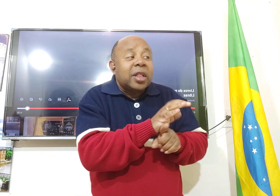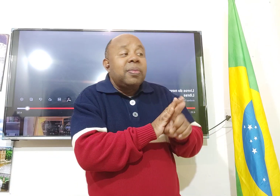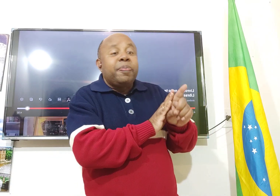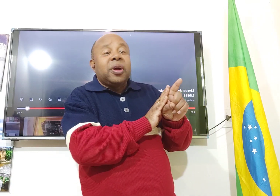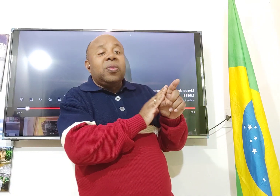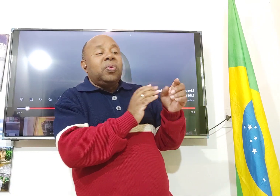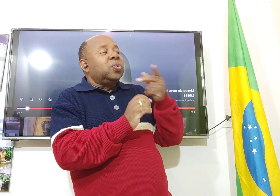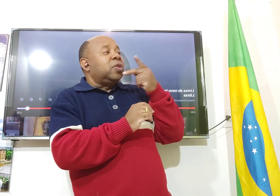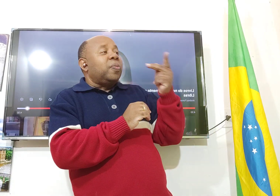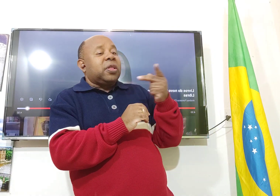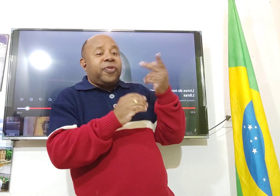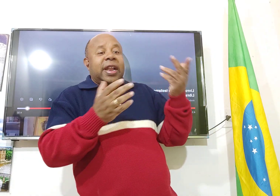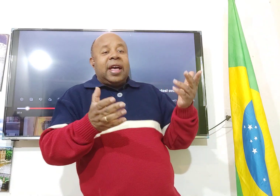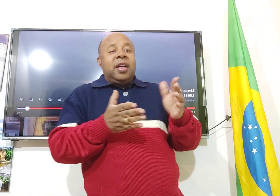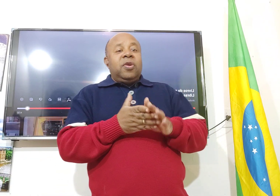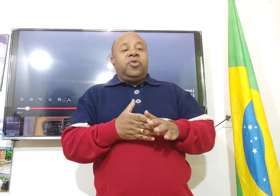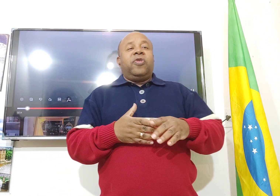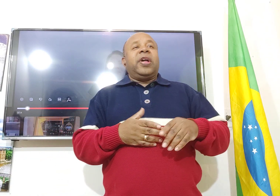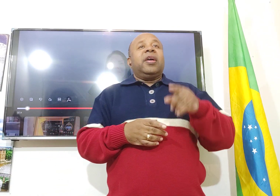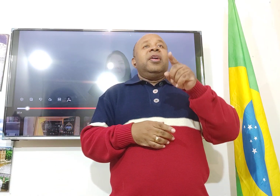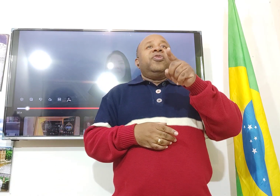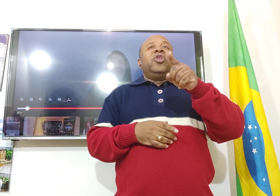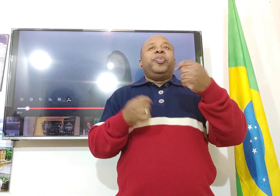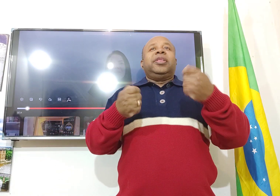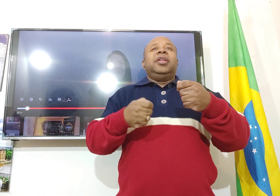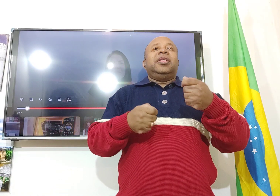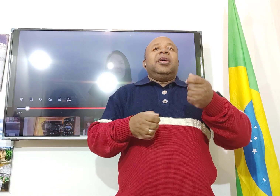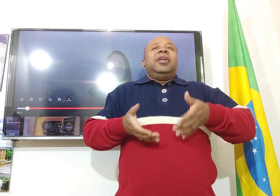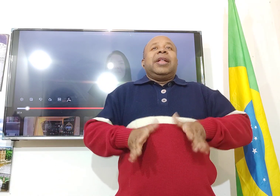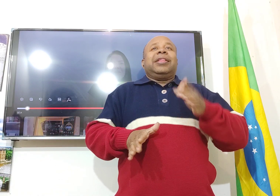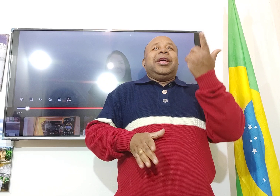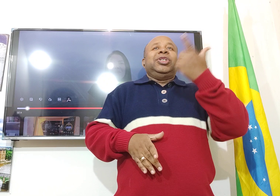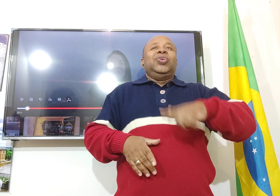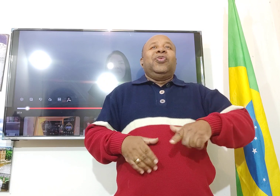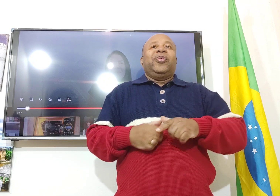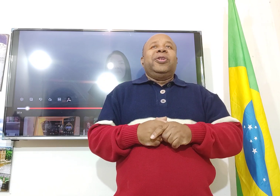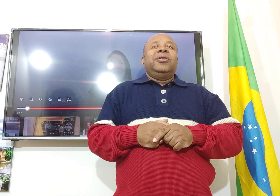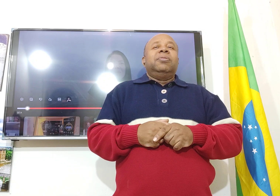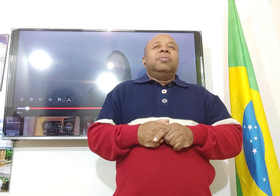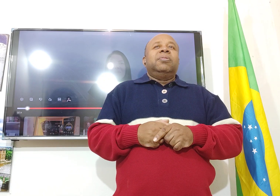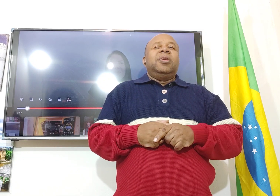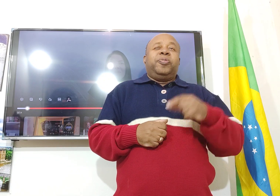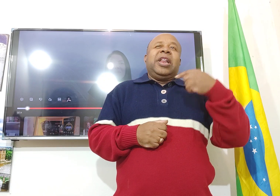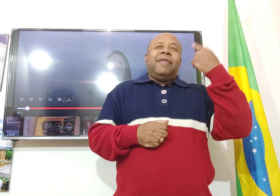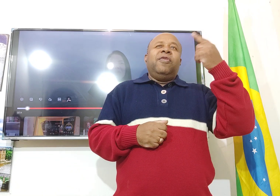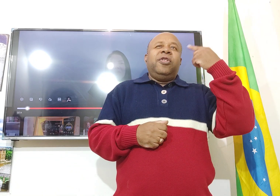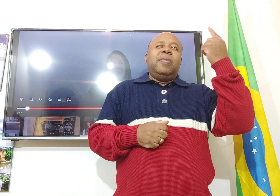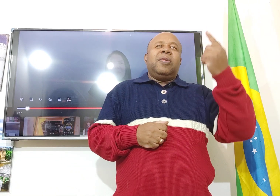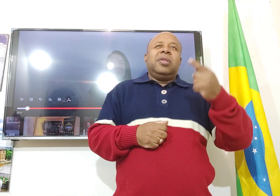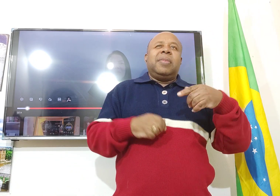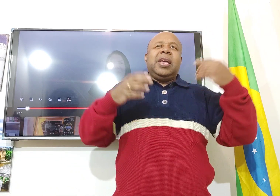uma pergunta, ele começa a falar, o senhor fala, o senhor precisa nascer de novo. Eu esperava ouvir uma coisa